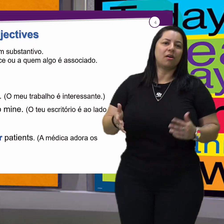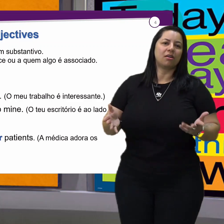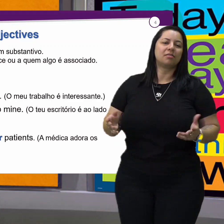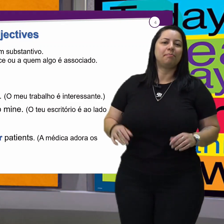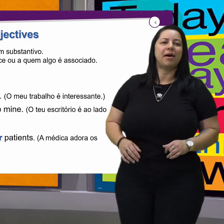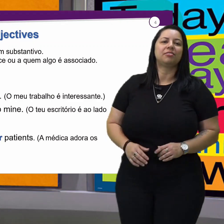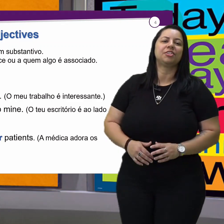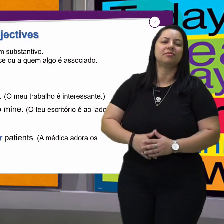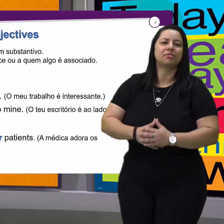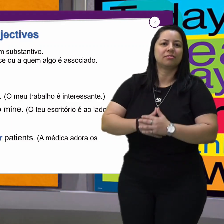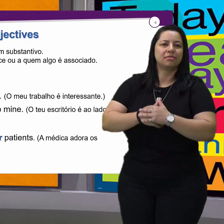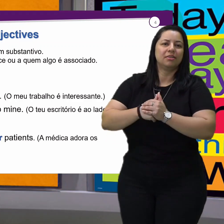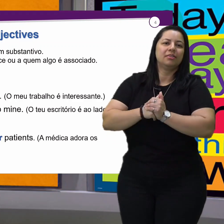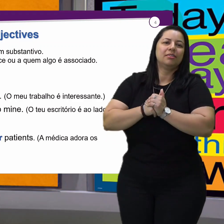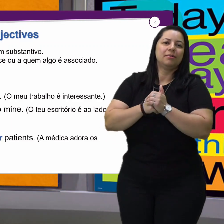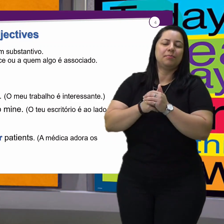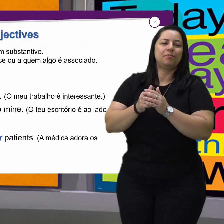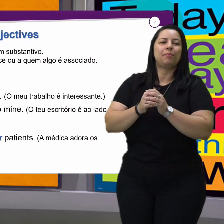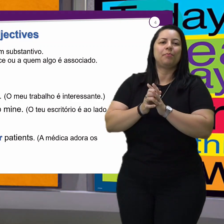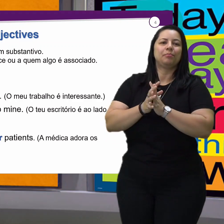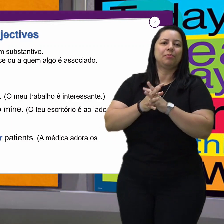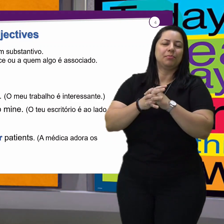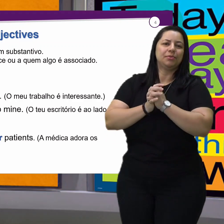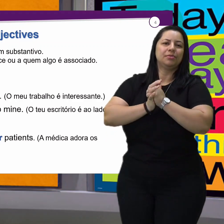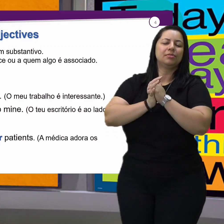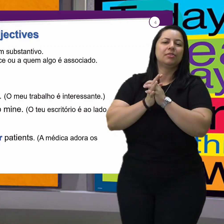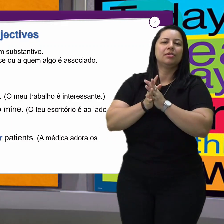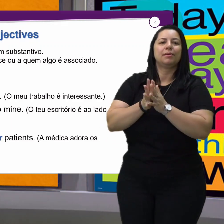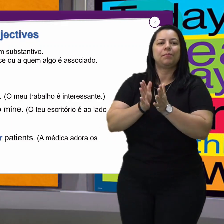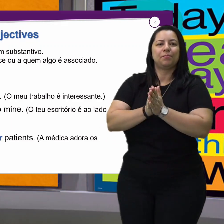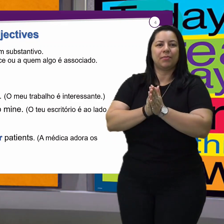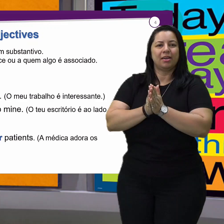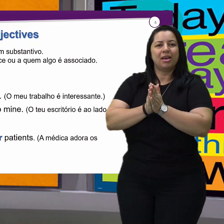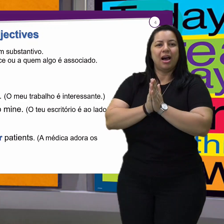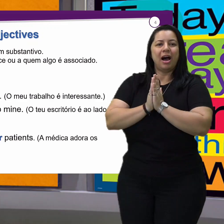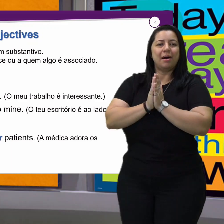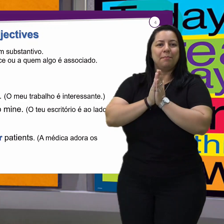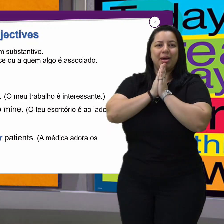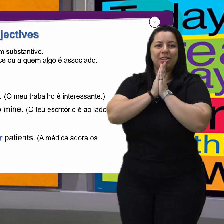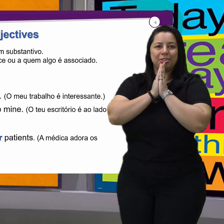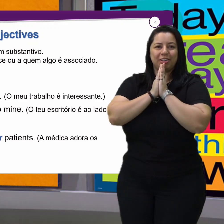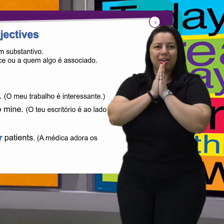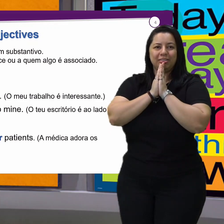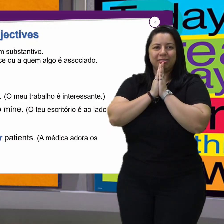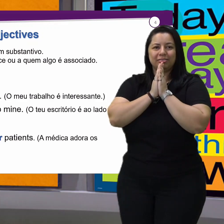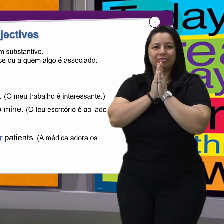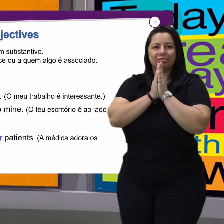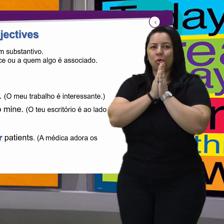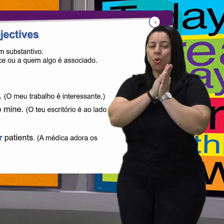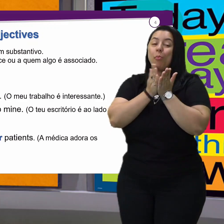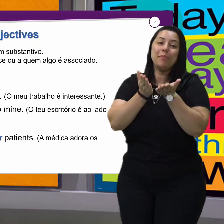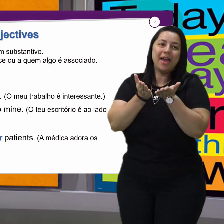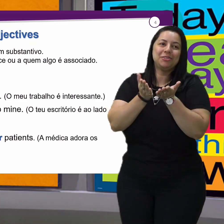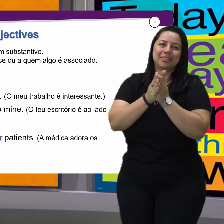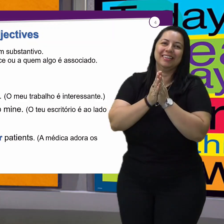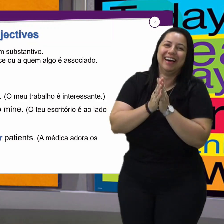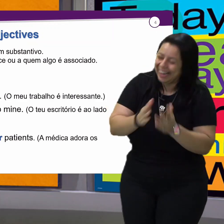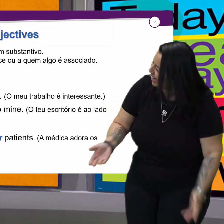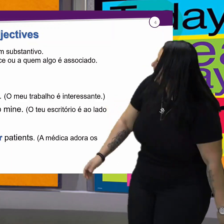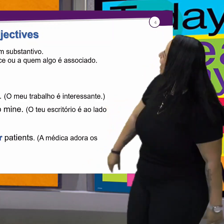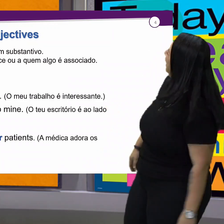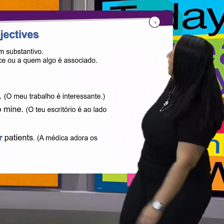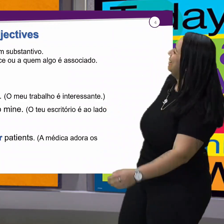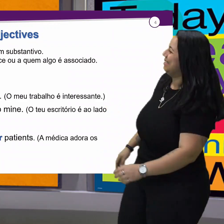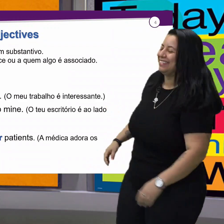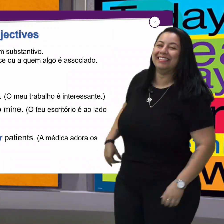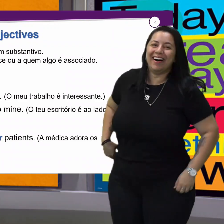loves her patients. The doctor loves her patients. O que significa isso? A médica ou a médica, médico. tanto